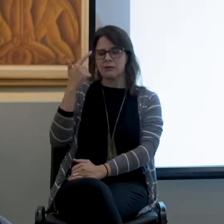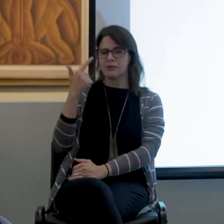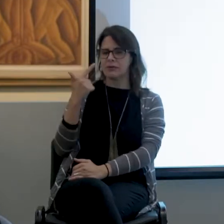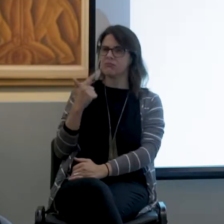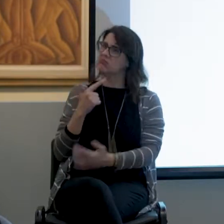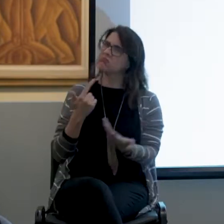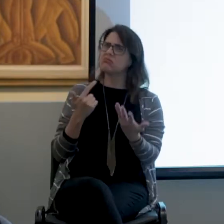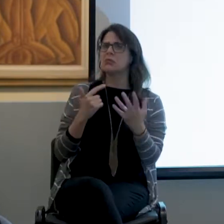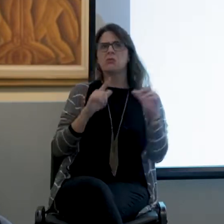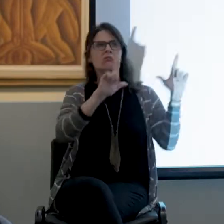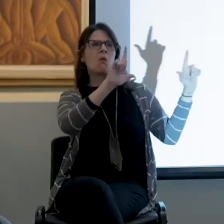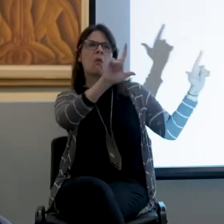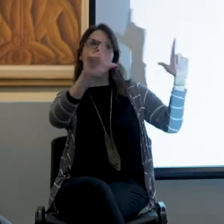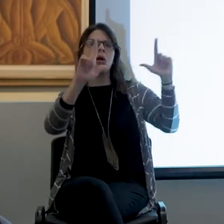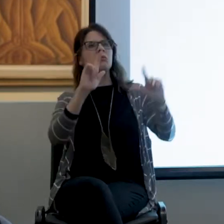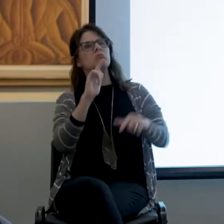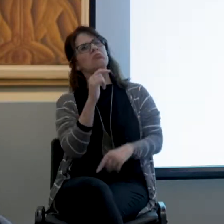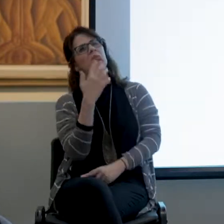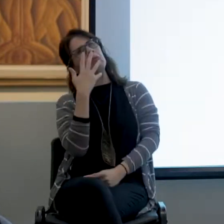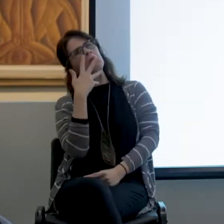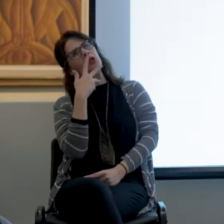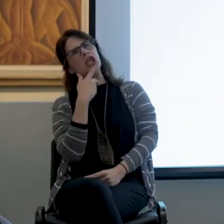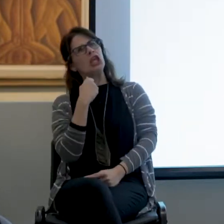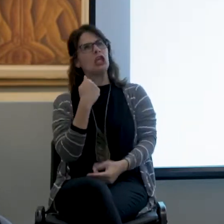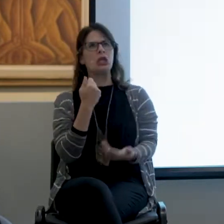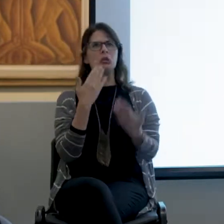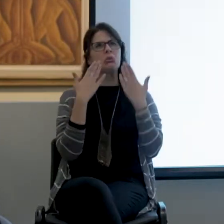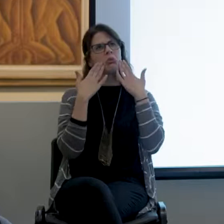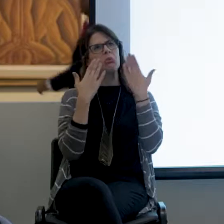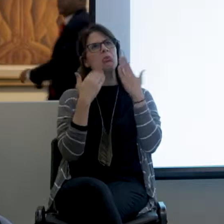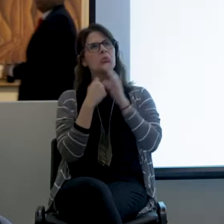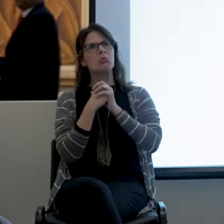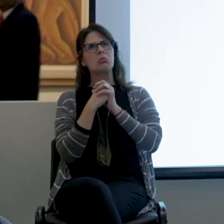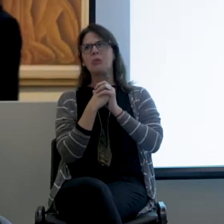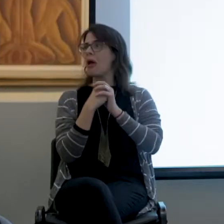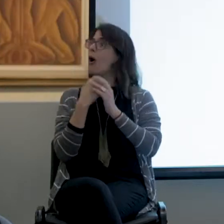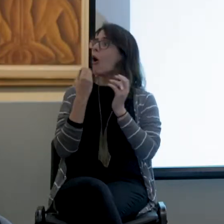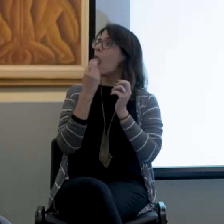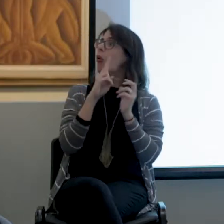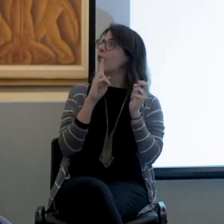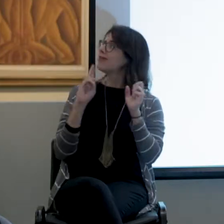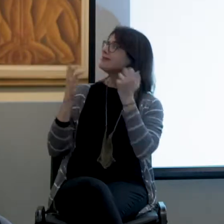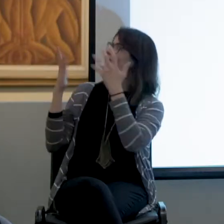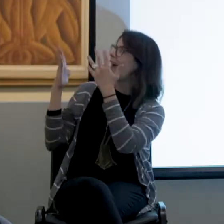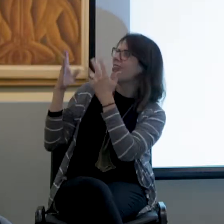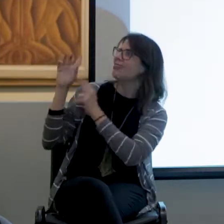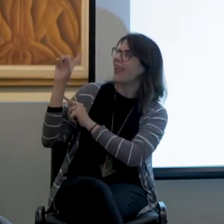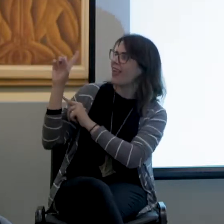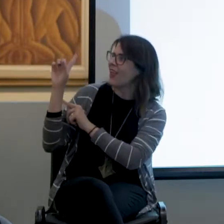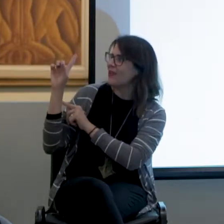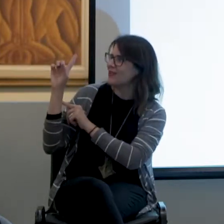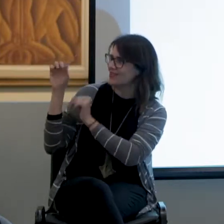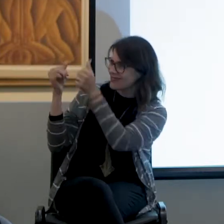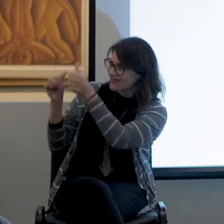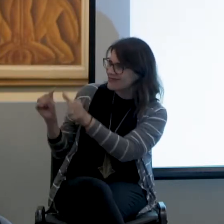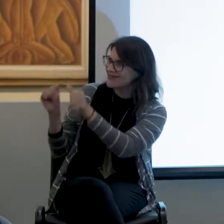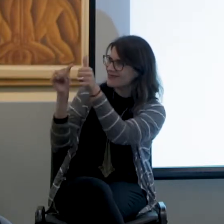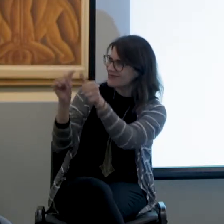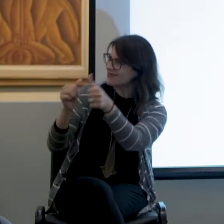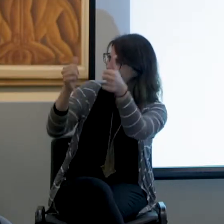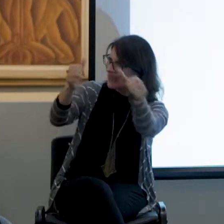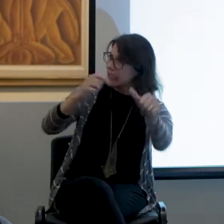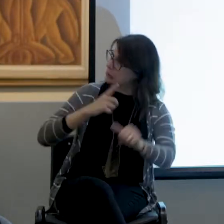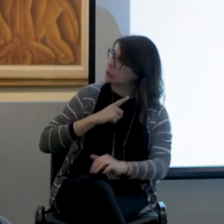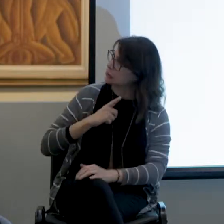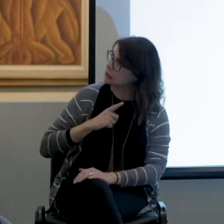decorativa, celebrativa de Deus, das igrejas, não sei o quê, e só, não tinha autonomia